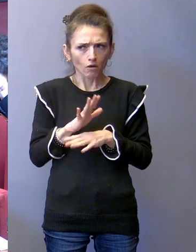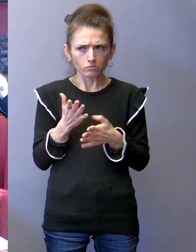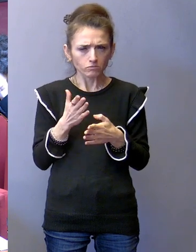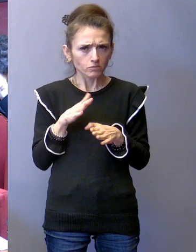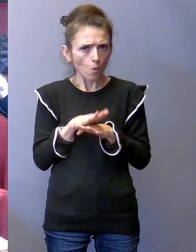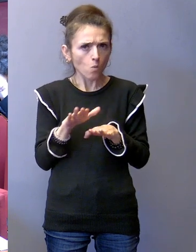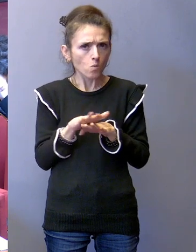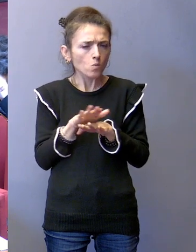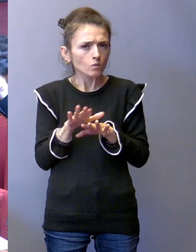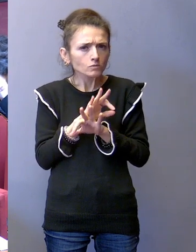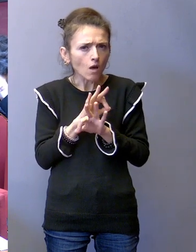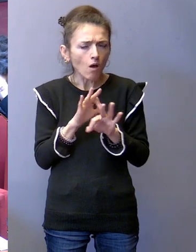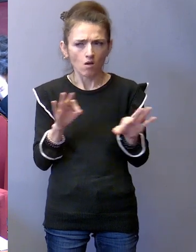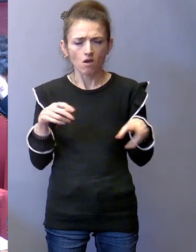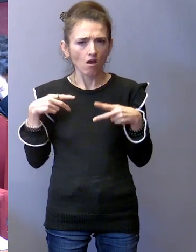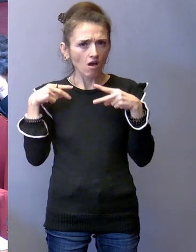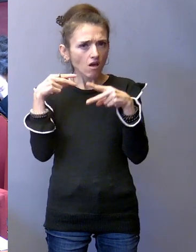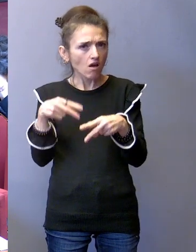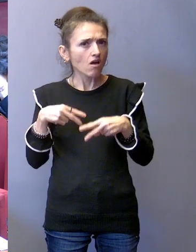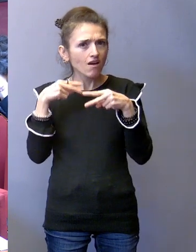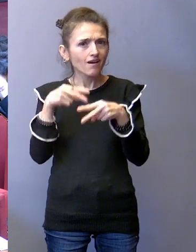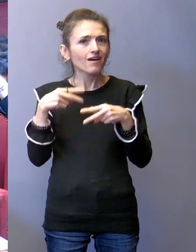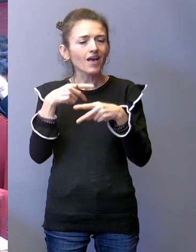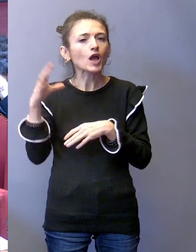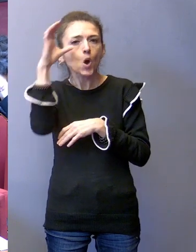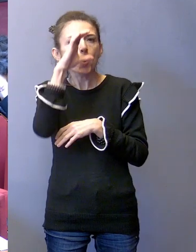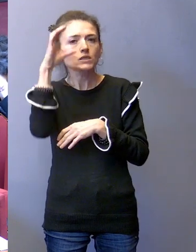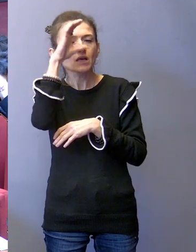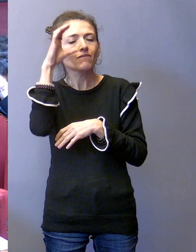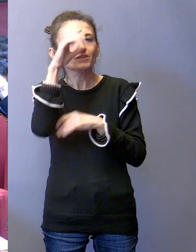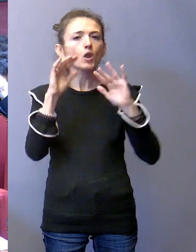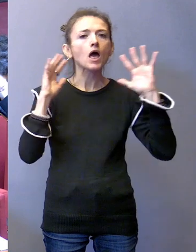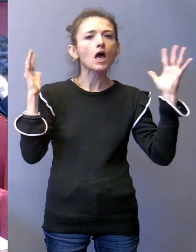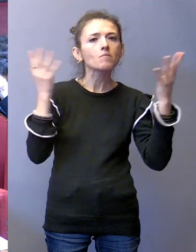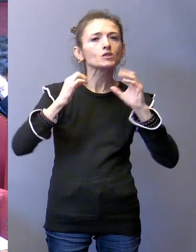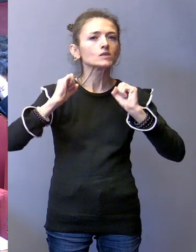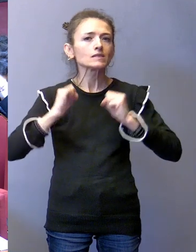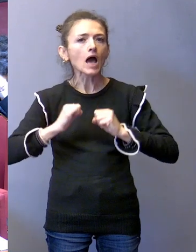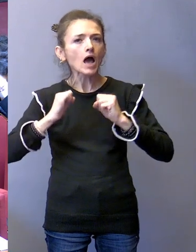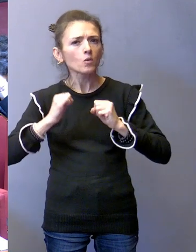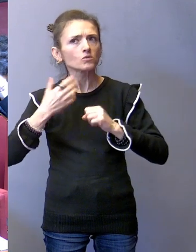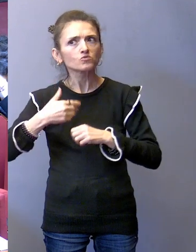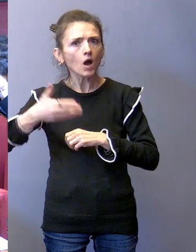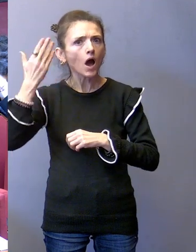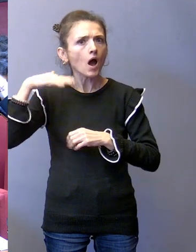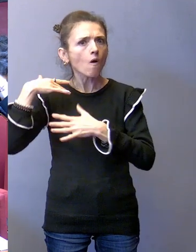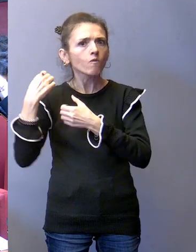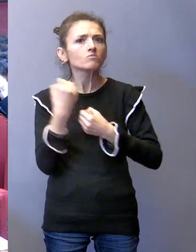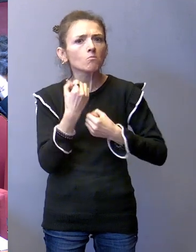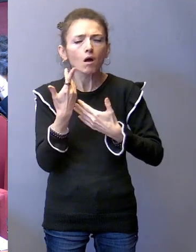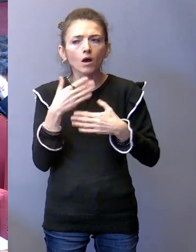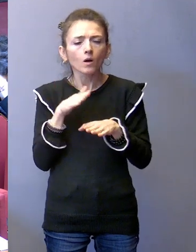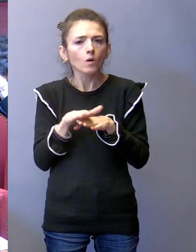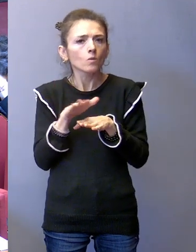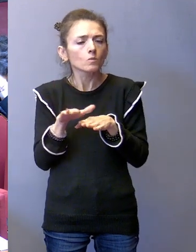fa nemmeno più funzionare da anni l'osservatorio ambiente salute che venne costituito è vivo e vegeto ma non